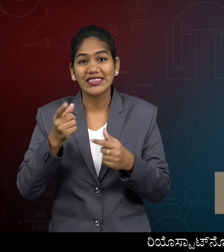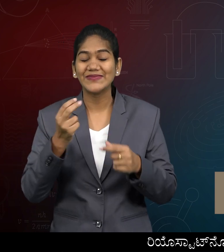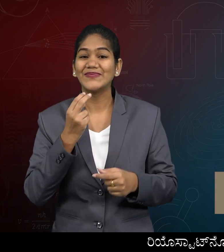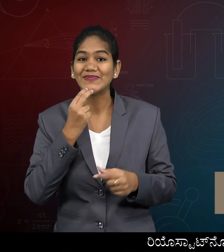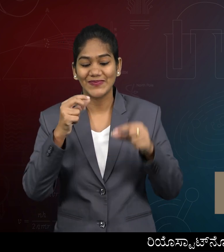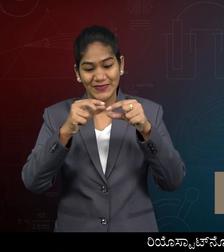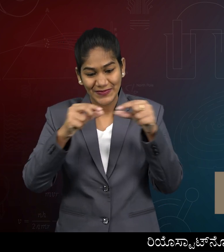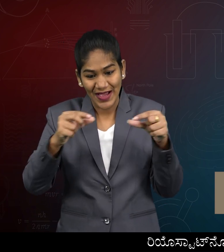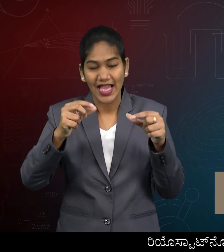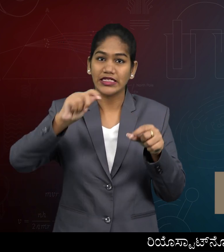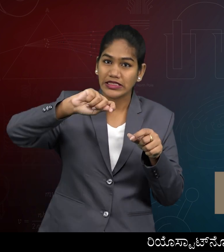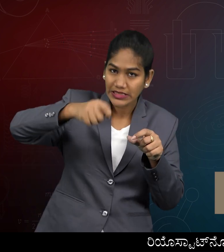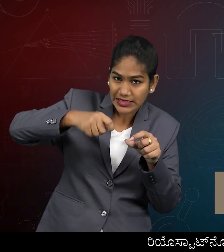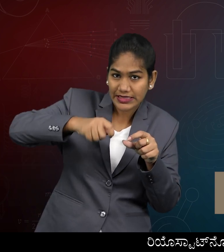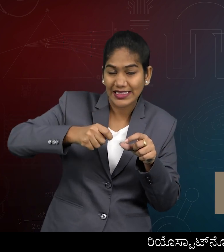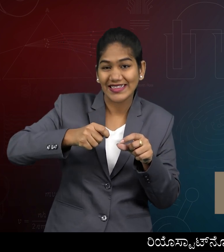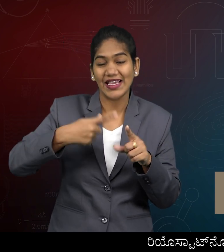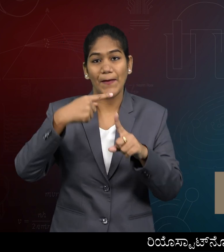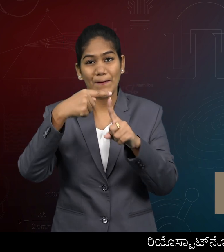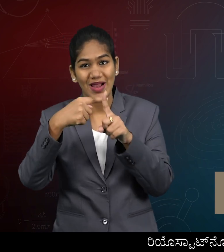ರಿಯೋಸ್ಟಾಟ್ನೊಂದಿಗೆ ಸರಣಿಯಲ್ಲಿ ಸಂಪರ್ಕಿಸಿ.